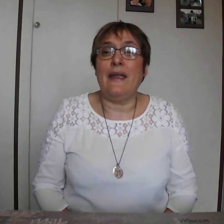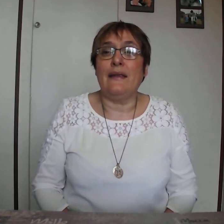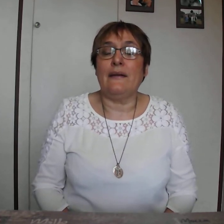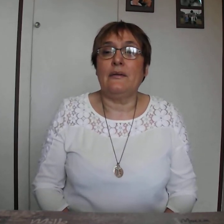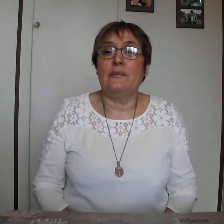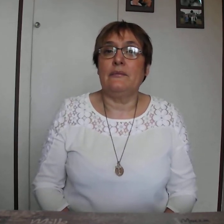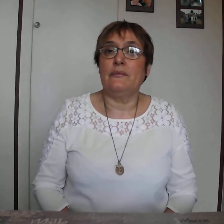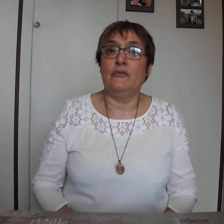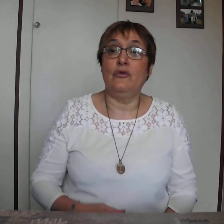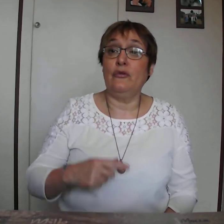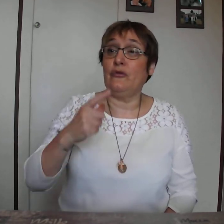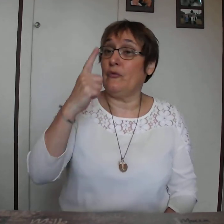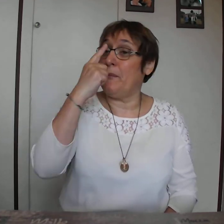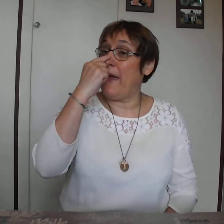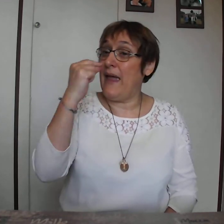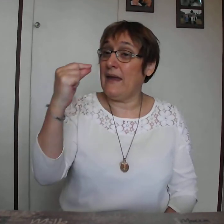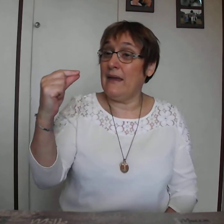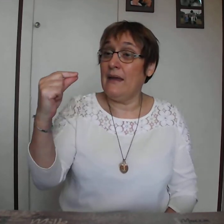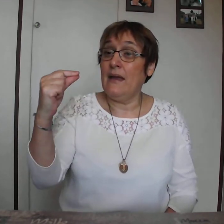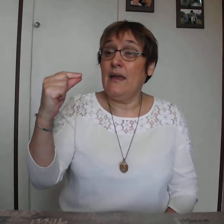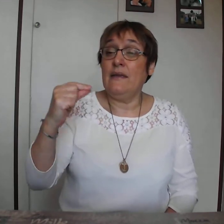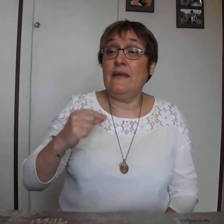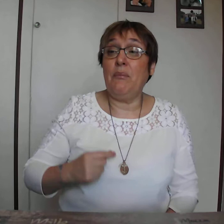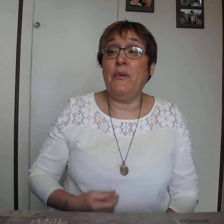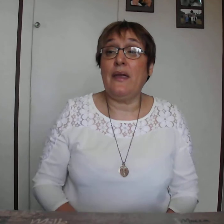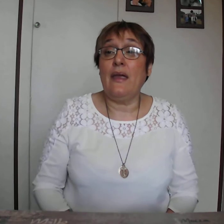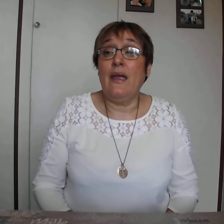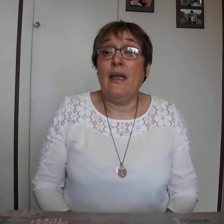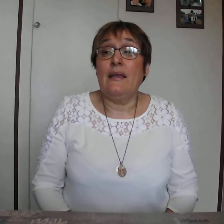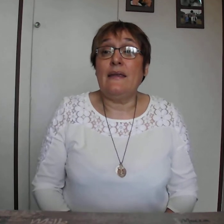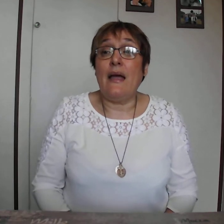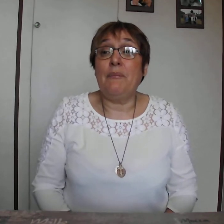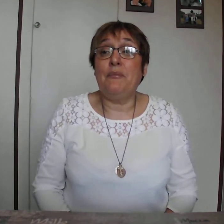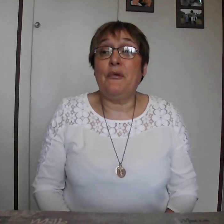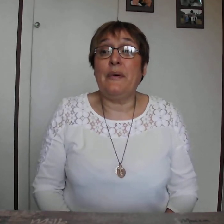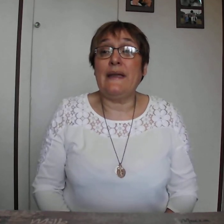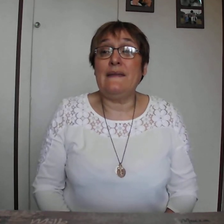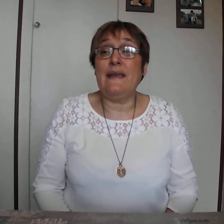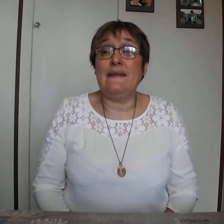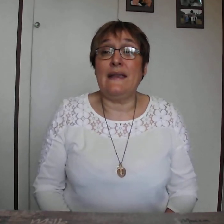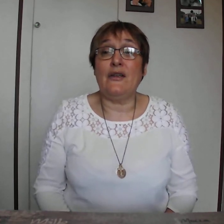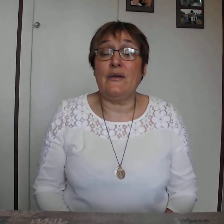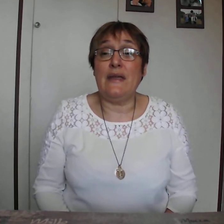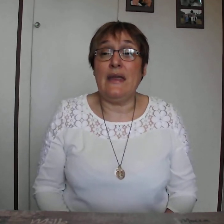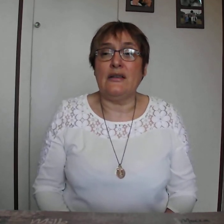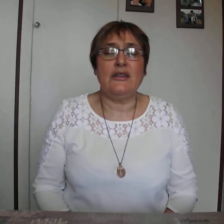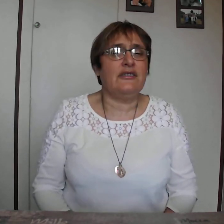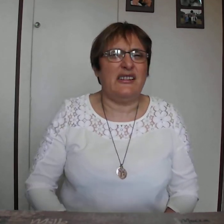pénètre. De son bec, Tipouic tape pour briser cette coquille. Toc, toc, toc.